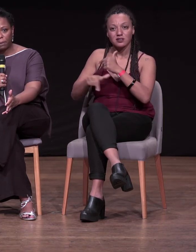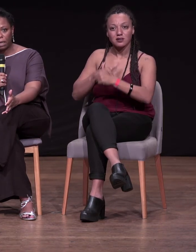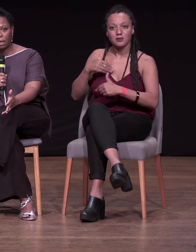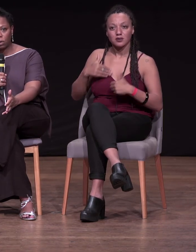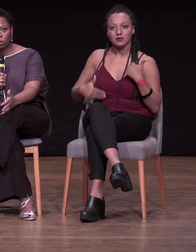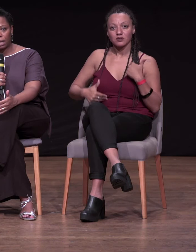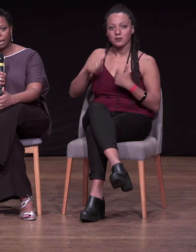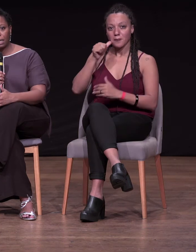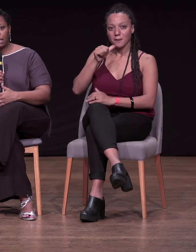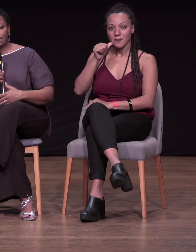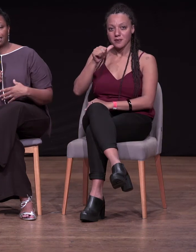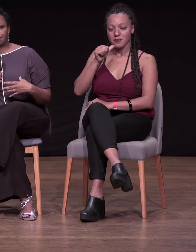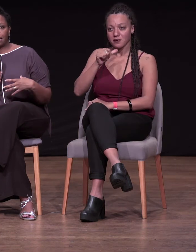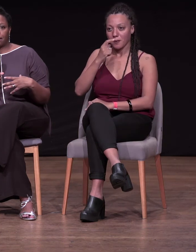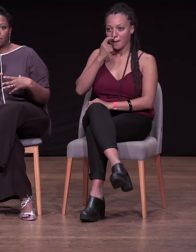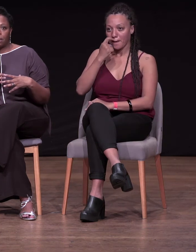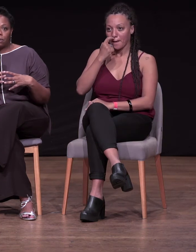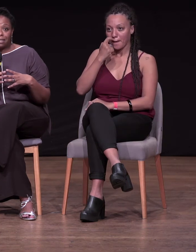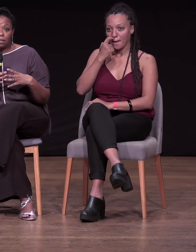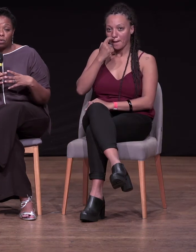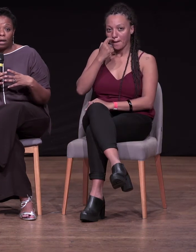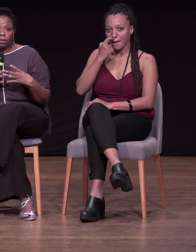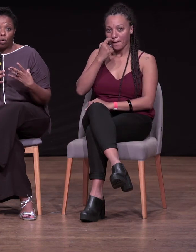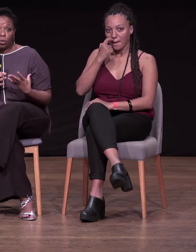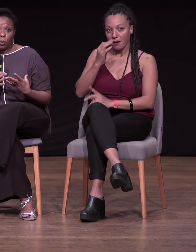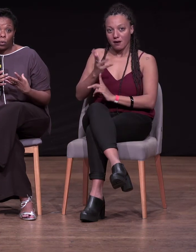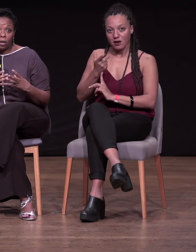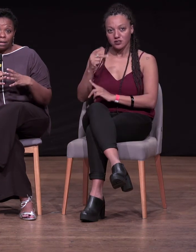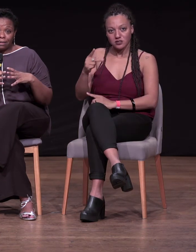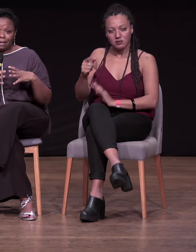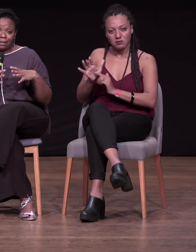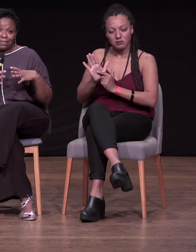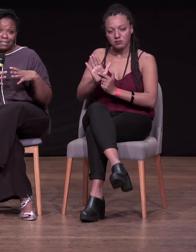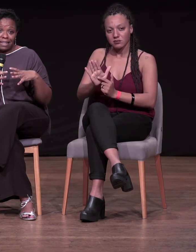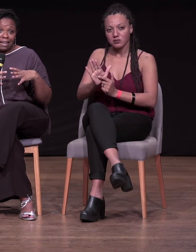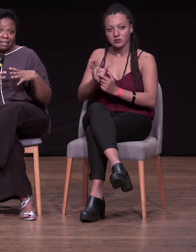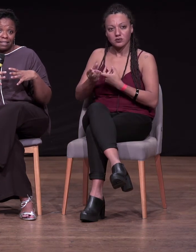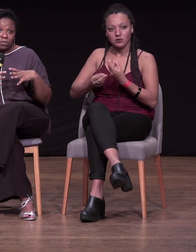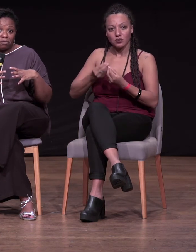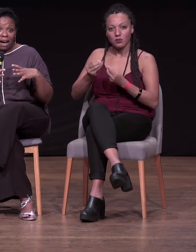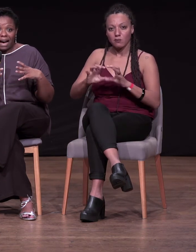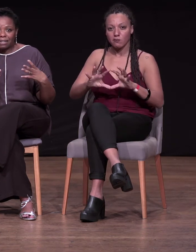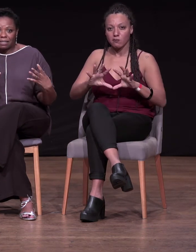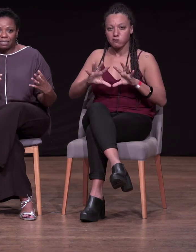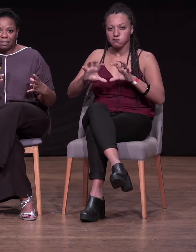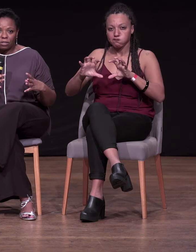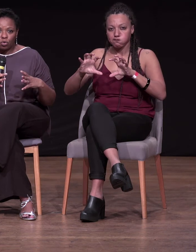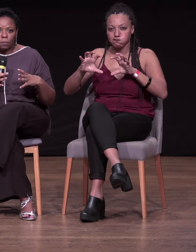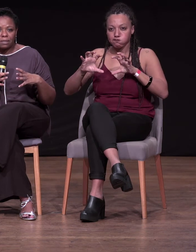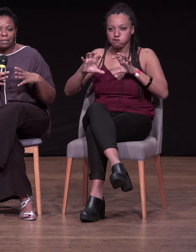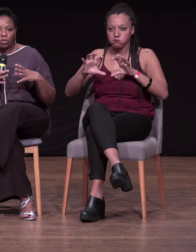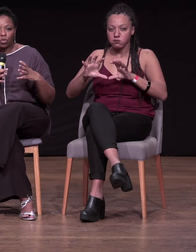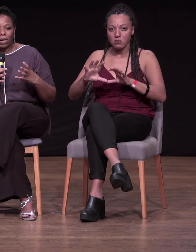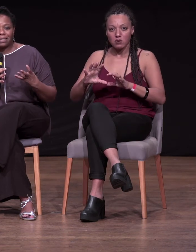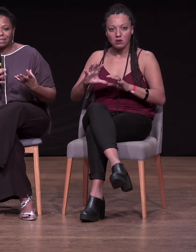corpo feminino, né, desse corpo das nádegas fartas, dessa